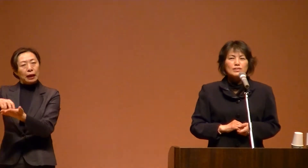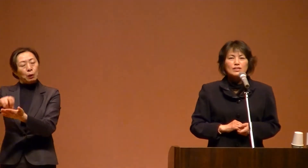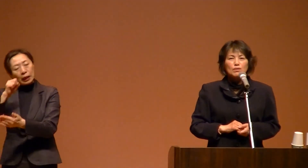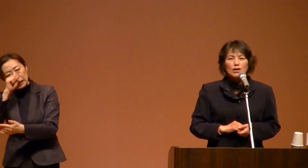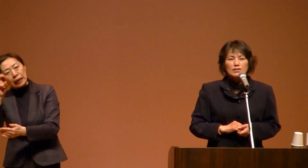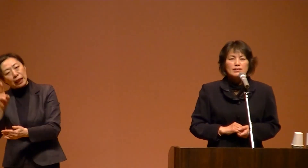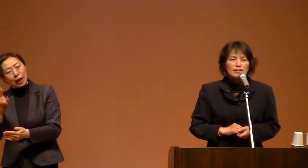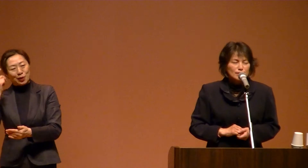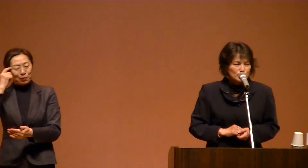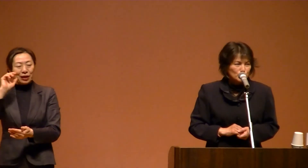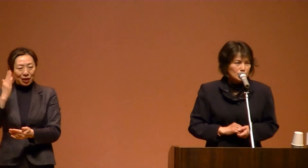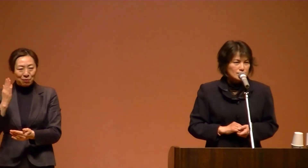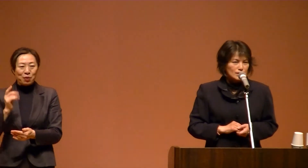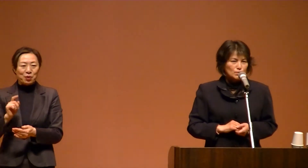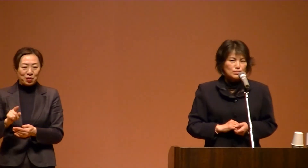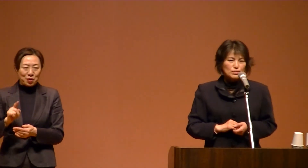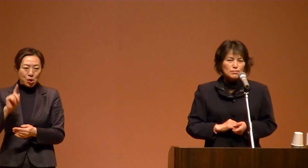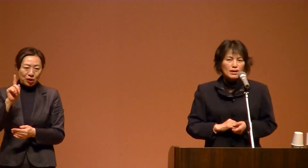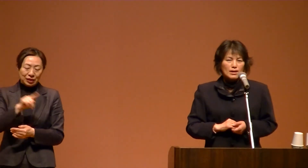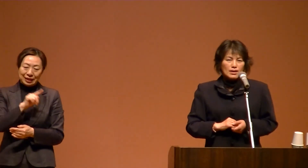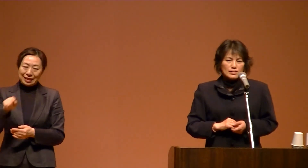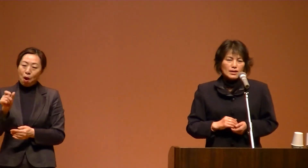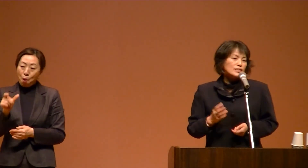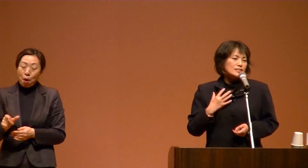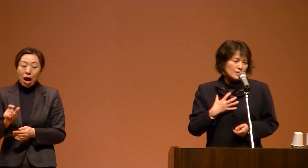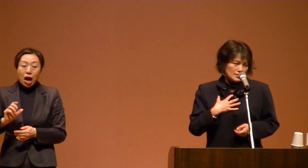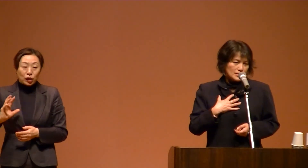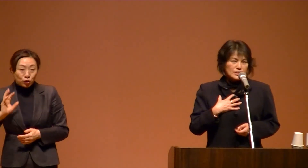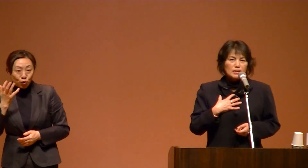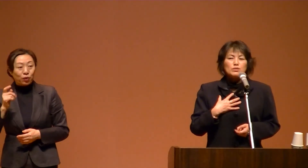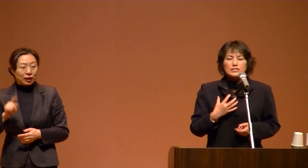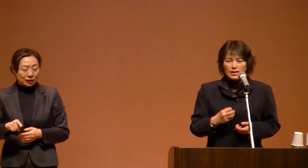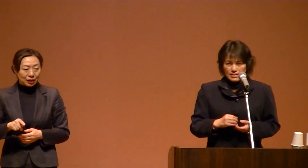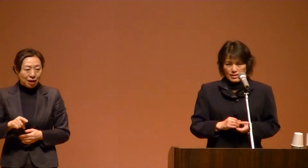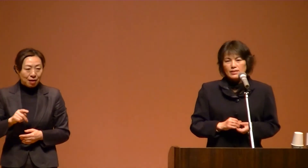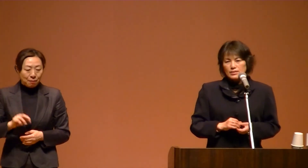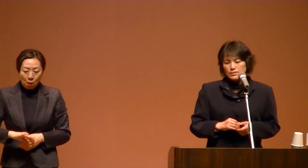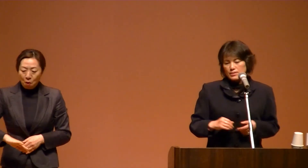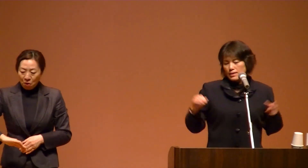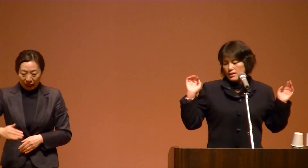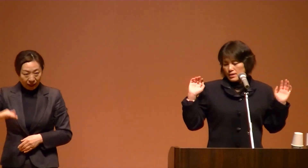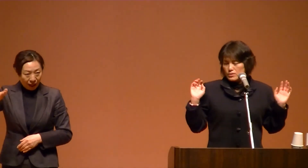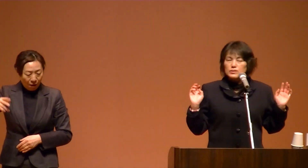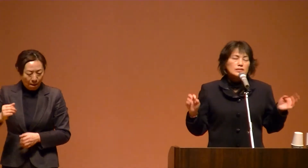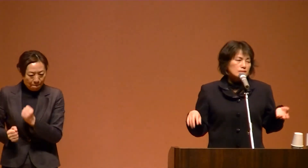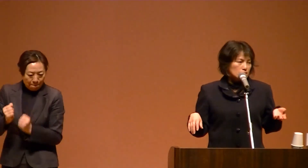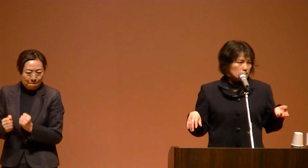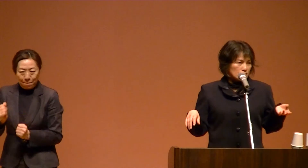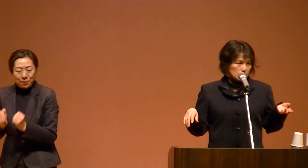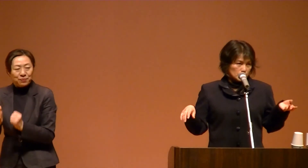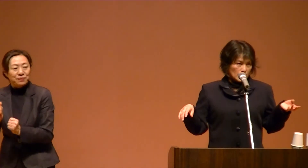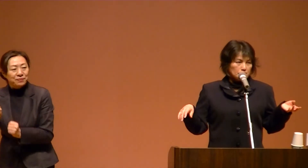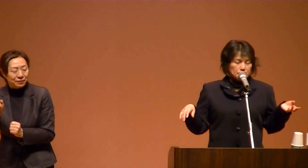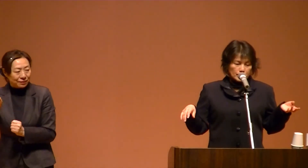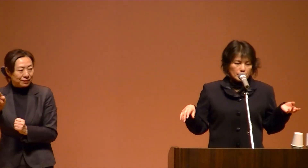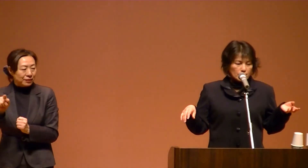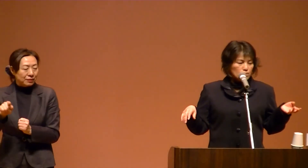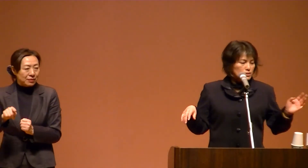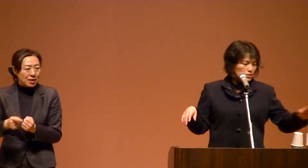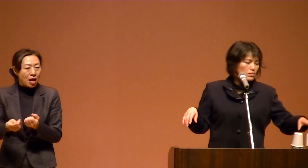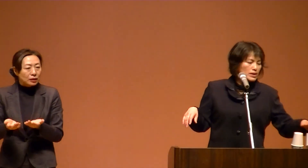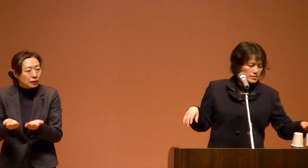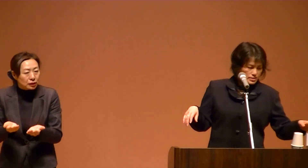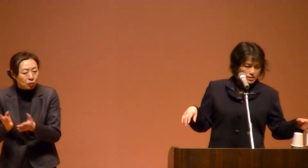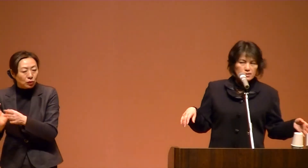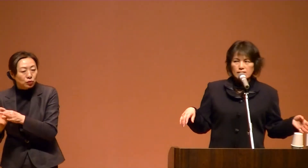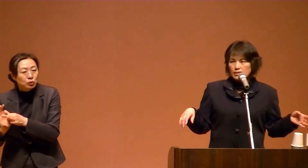と思うんですけど、人間ってすごいですね。そういう時は大して息切れもしないで、それで病床が続いてるので、お